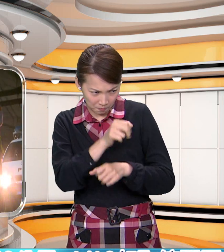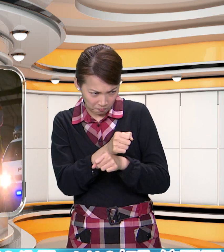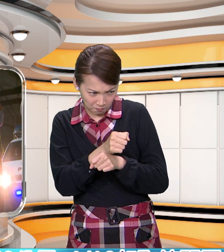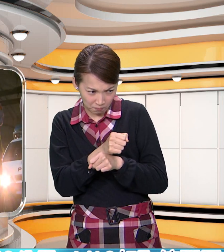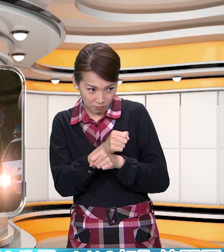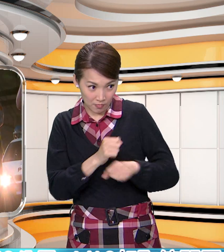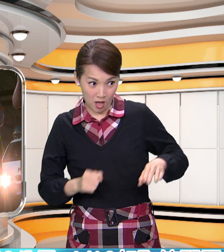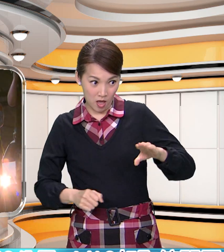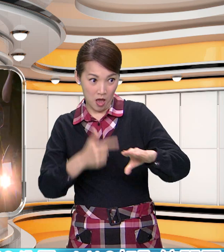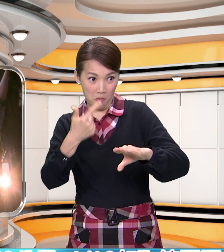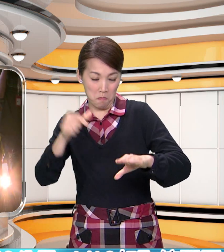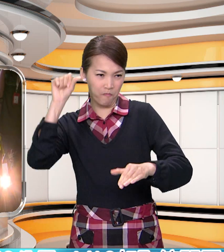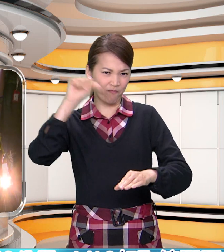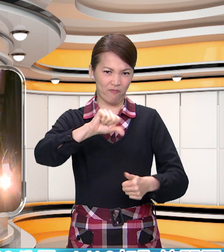进行取缔的工作。